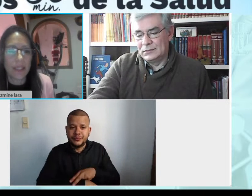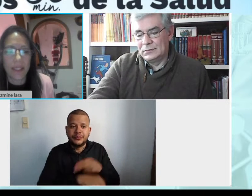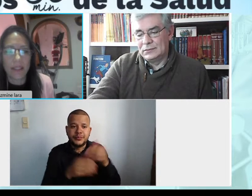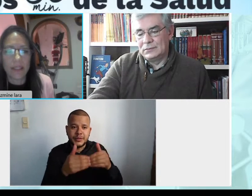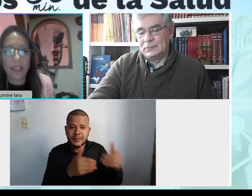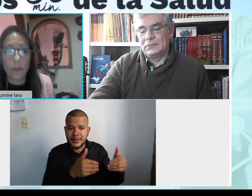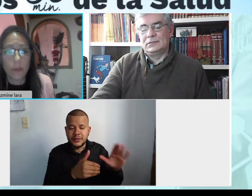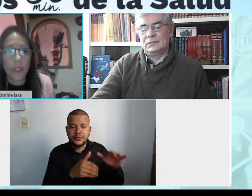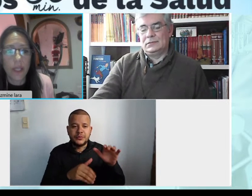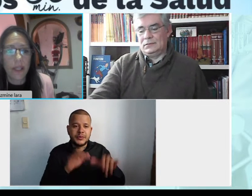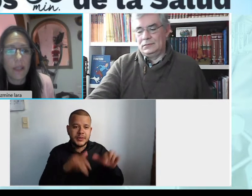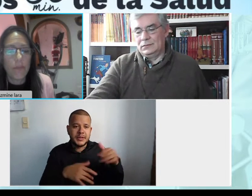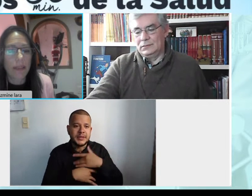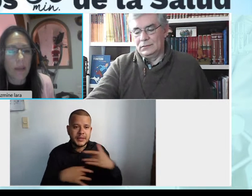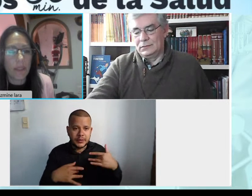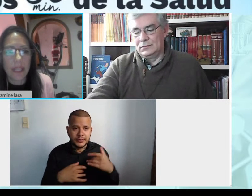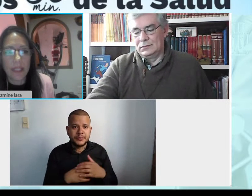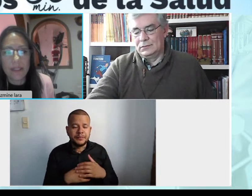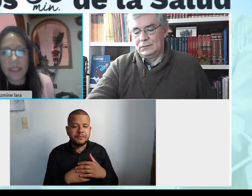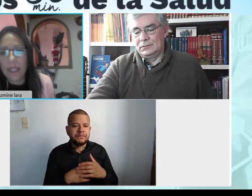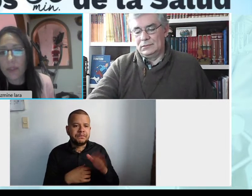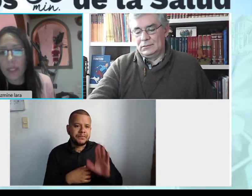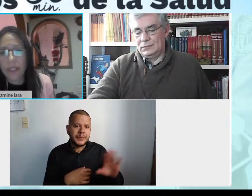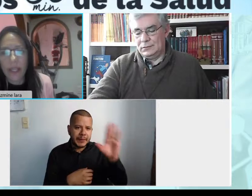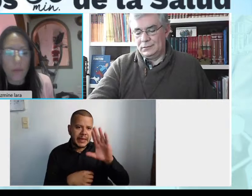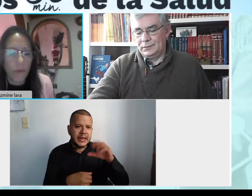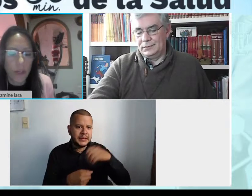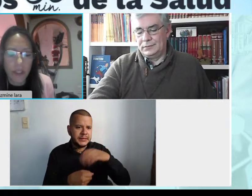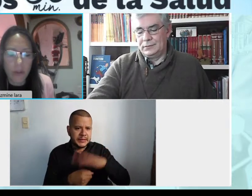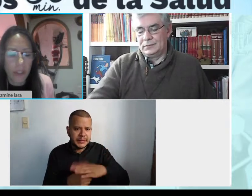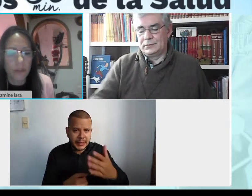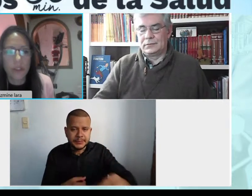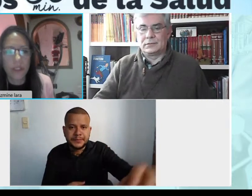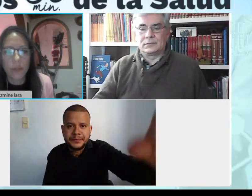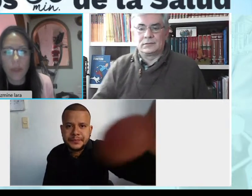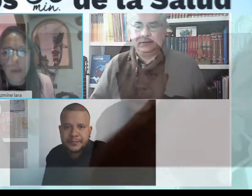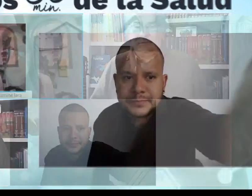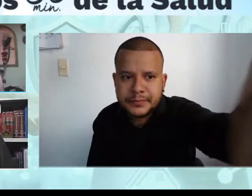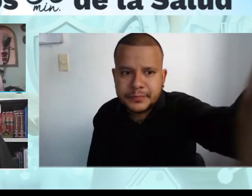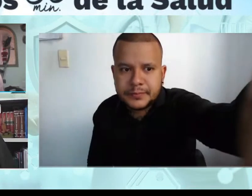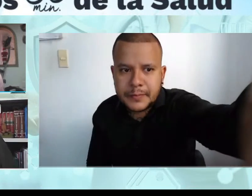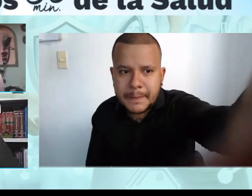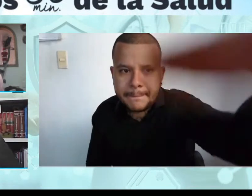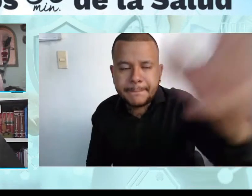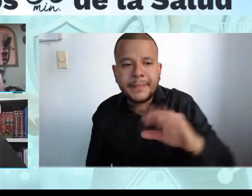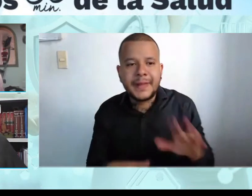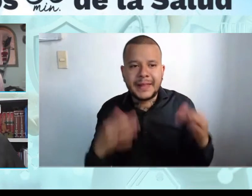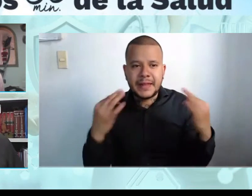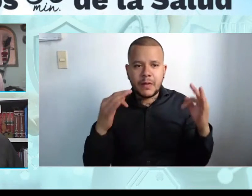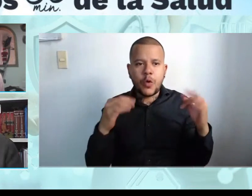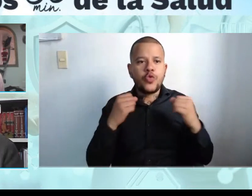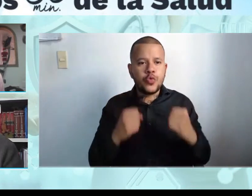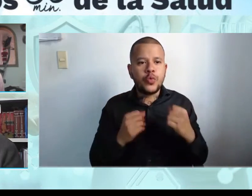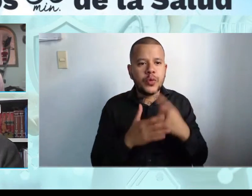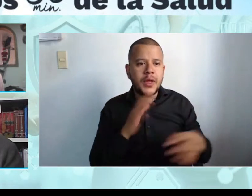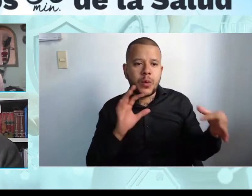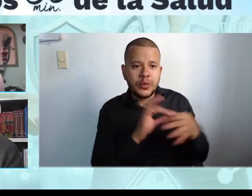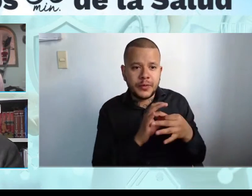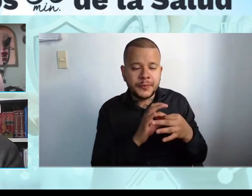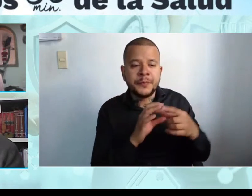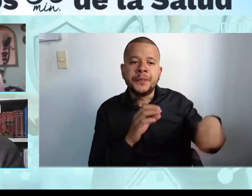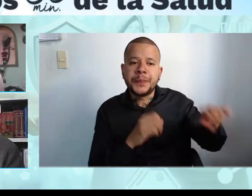de las Secretarías de Salud Departamental y Distrital, ha sido una tarea muy fuerte con ellos, en trabajo de la mano con ellos, quienes nos